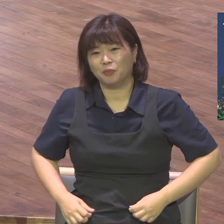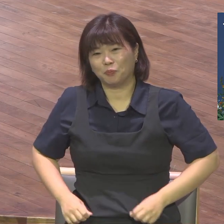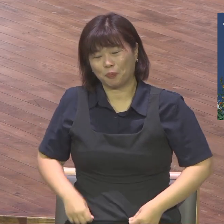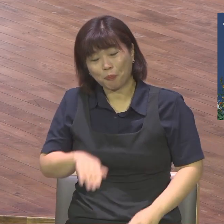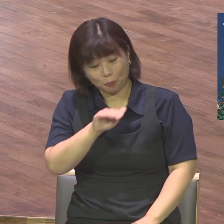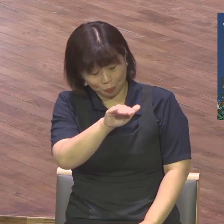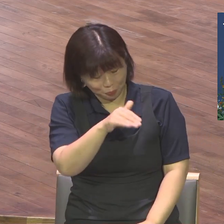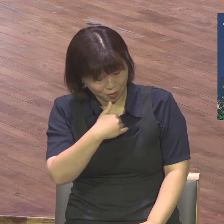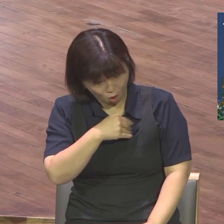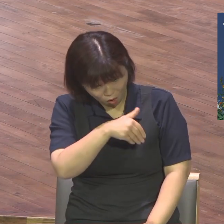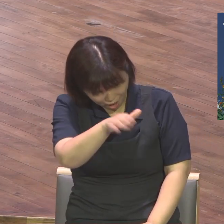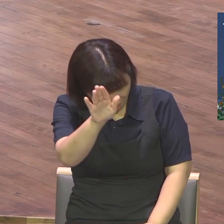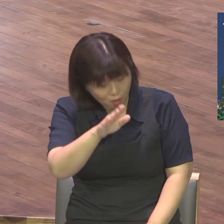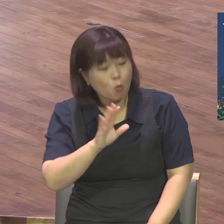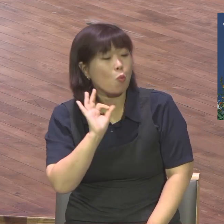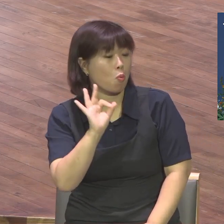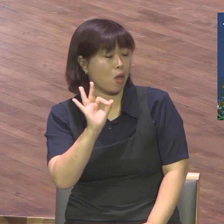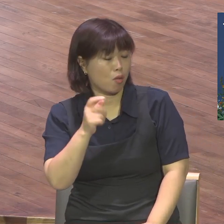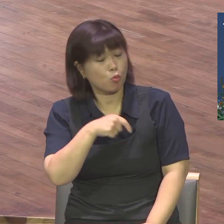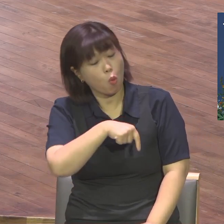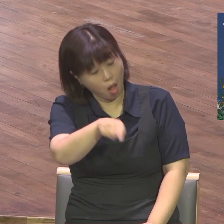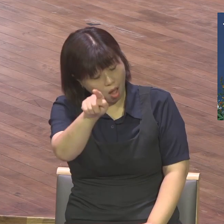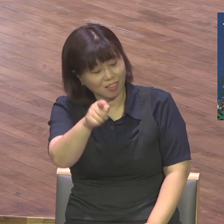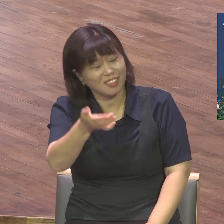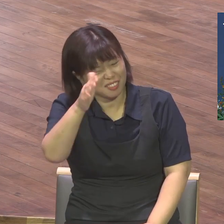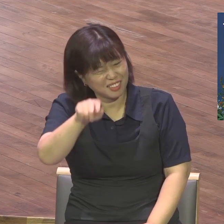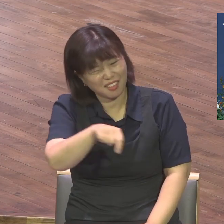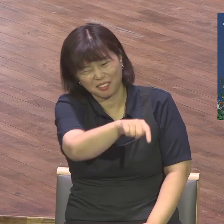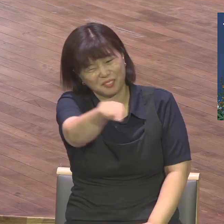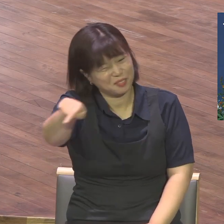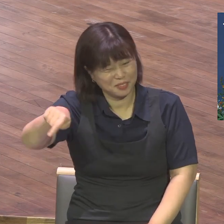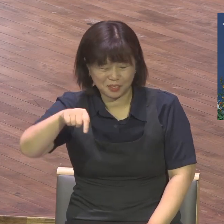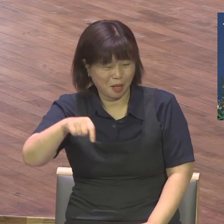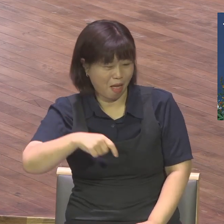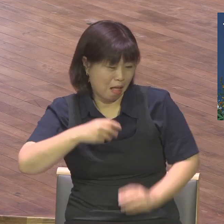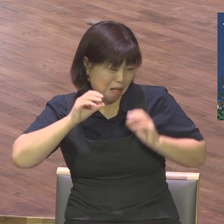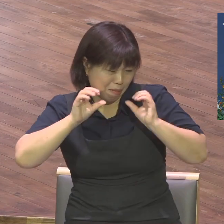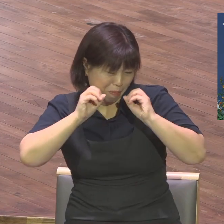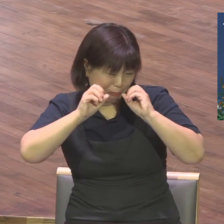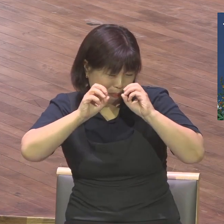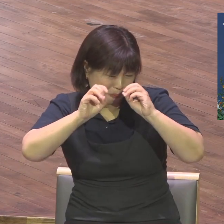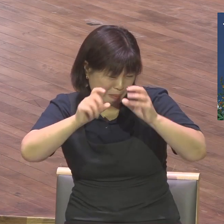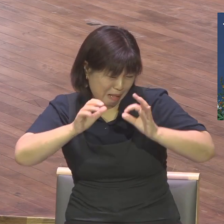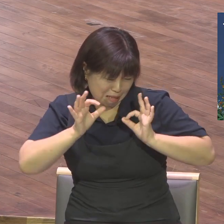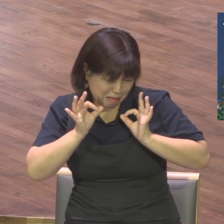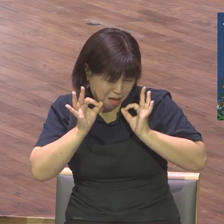못 알아들어, 귀가 막혀서 눈이 어두워서 네가 아무리 말해도